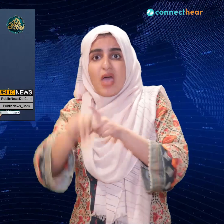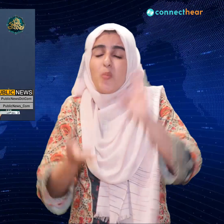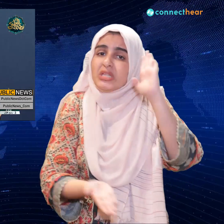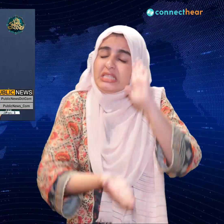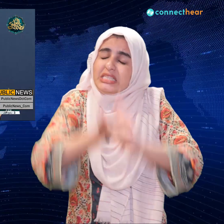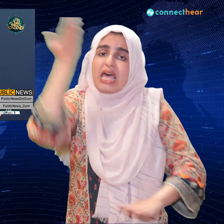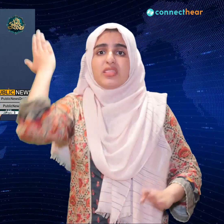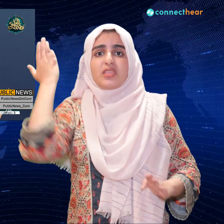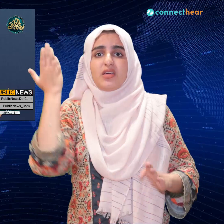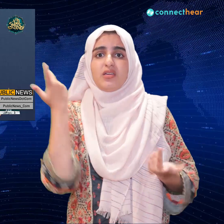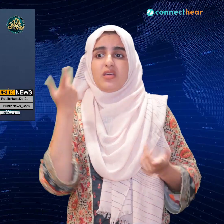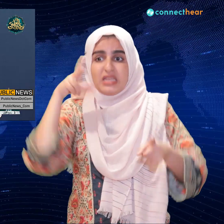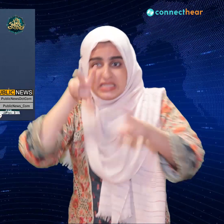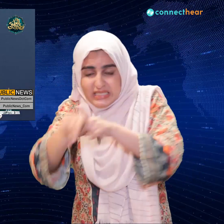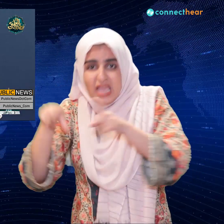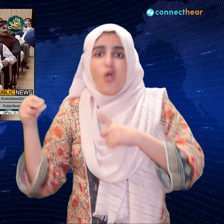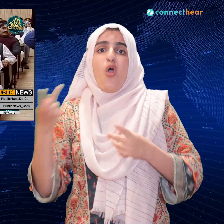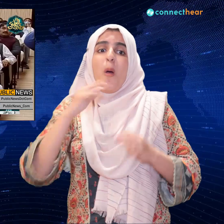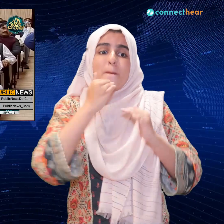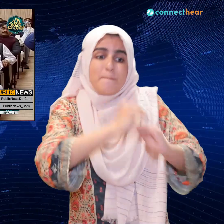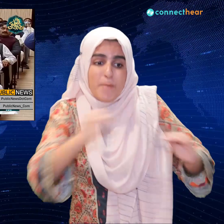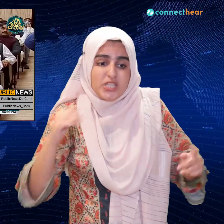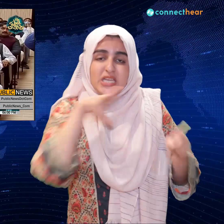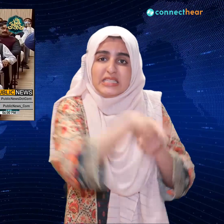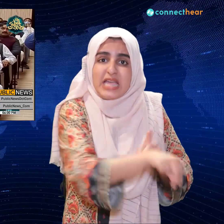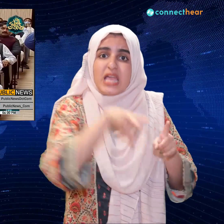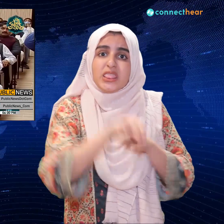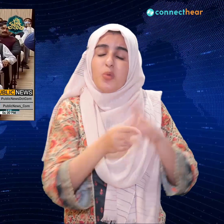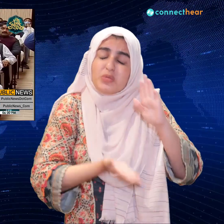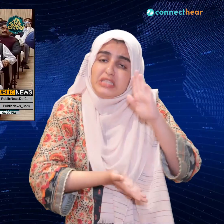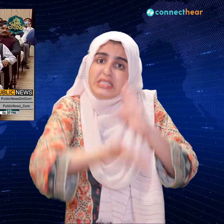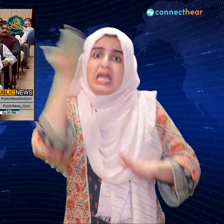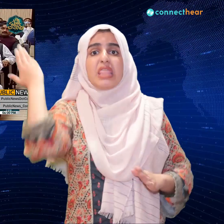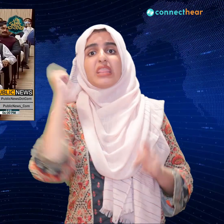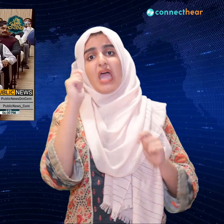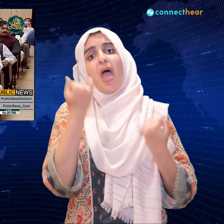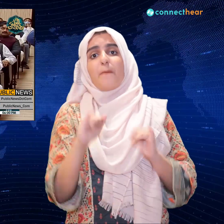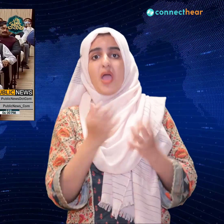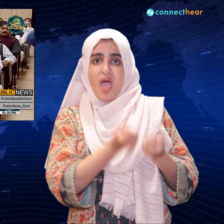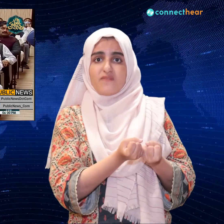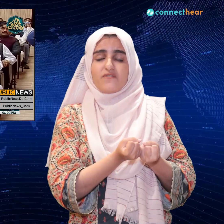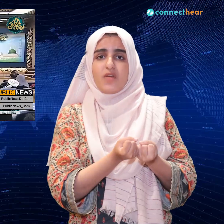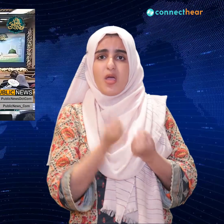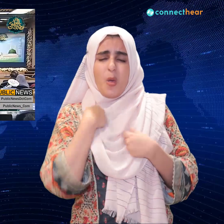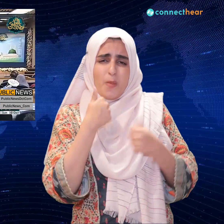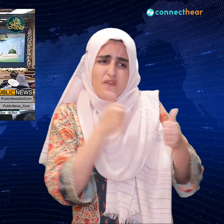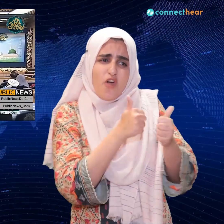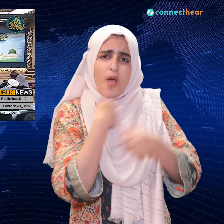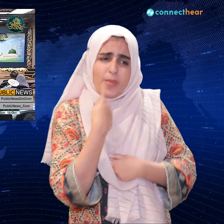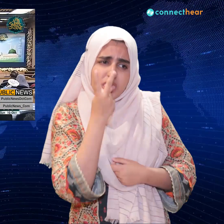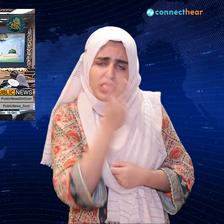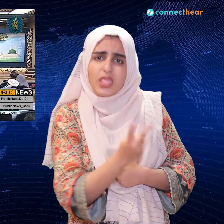ریپ، اور دوسرا بچوں سے جو ہو رہا ہے، زیادتیاں کرتے ہیں۔ وہ میں پھر فالو کرتا گیا، مجھے